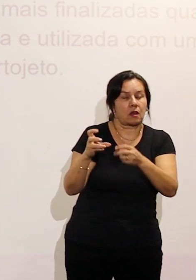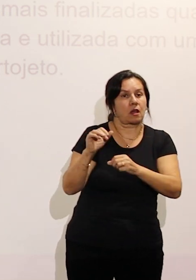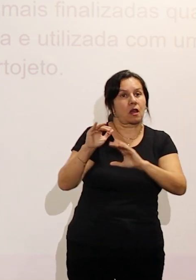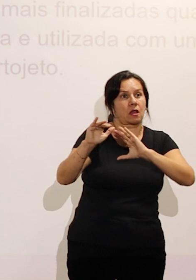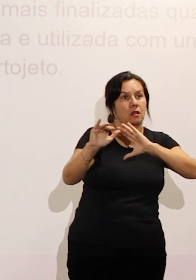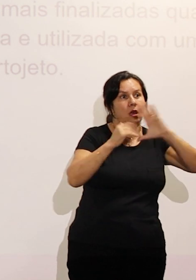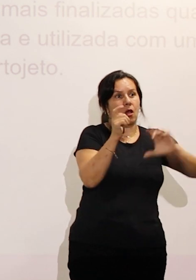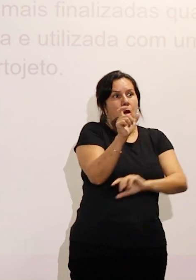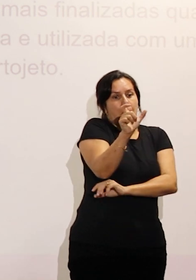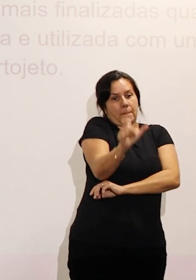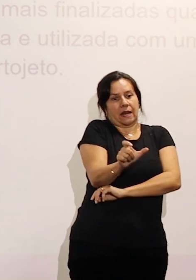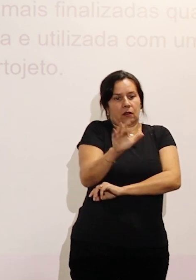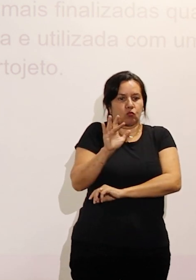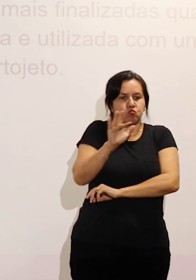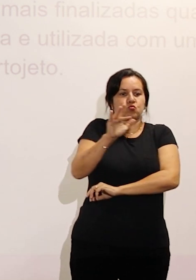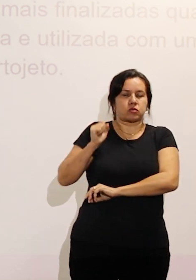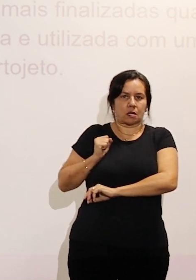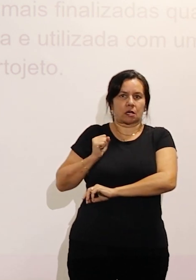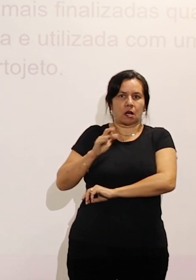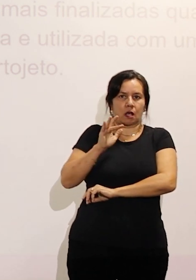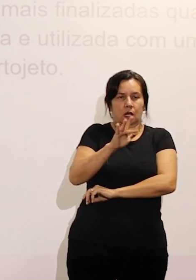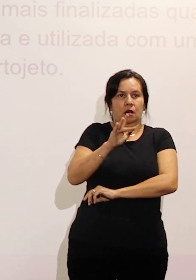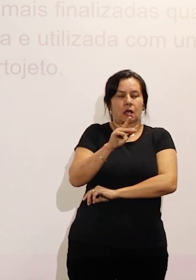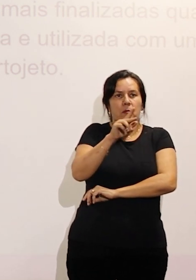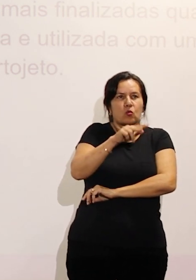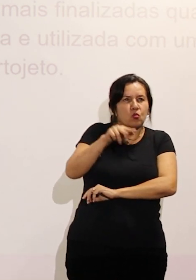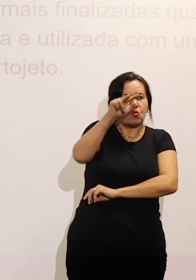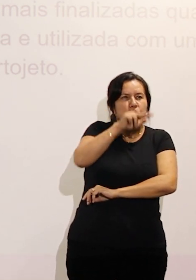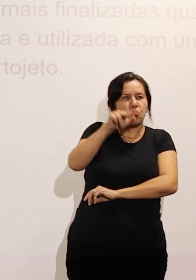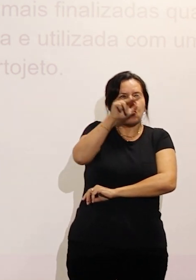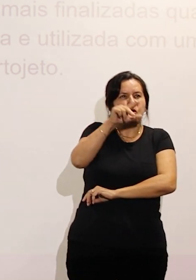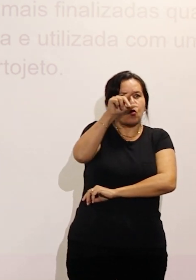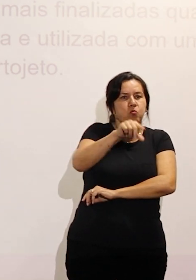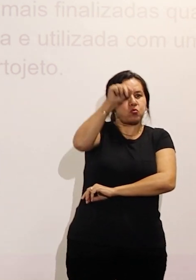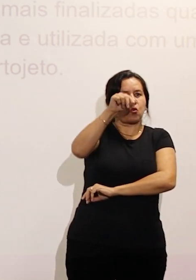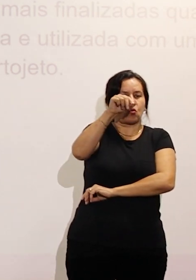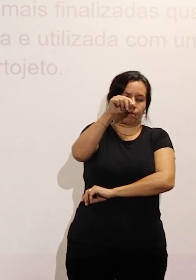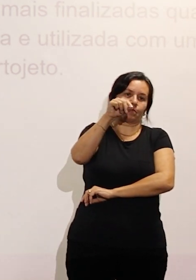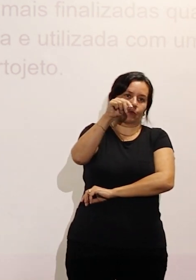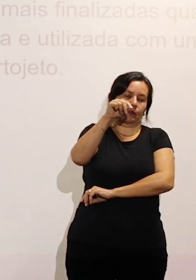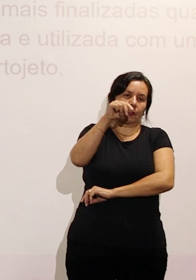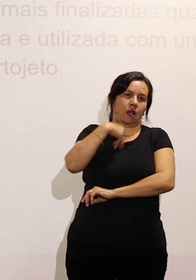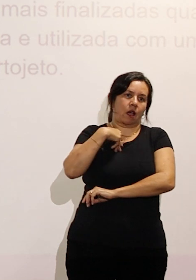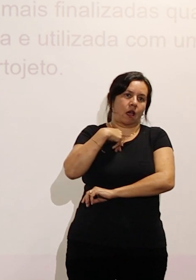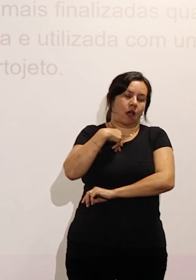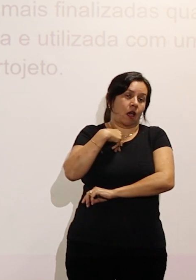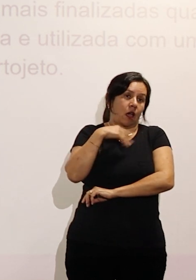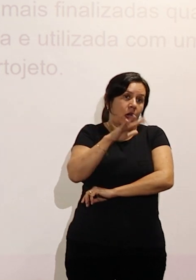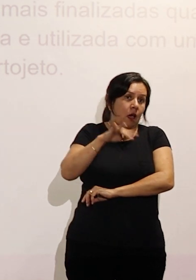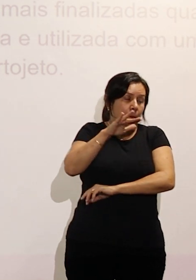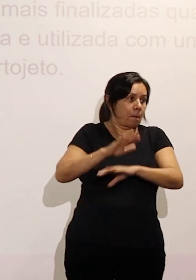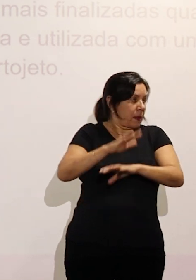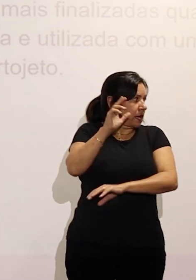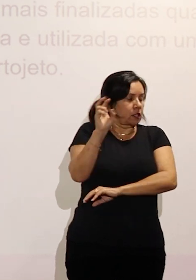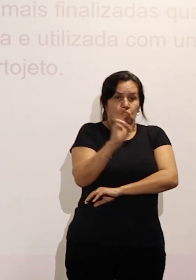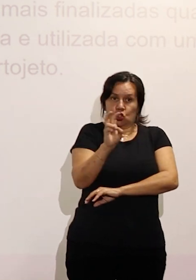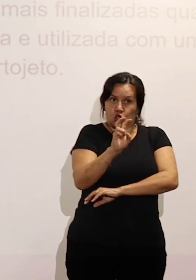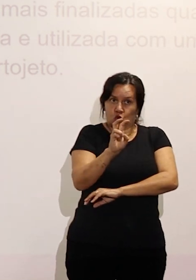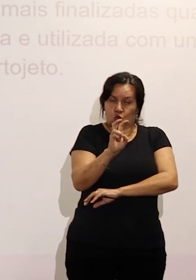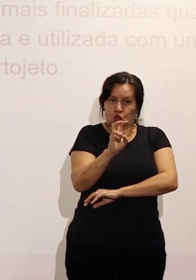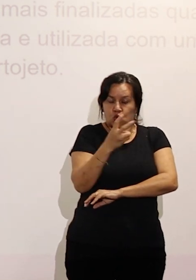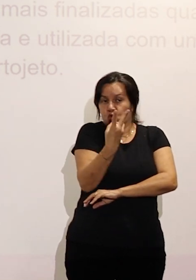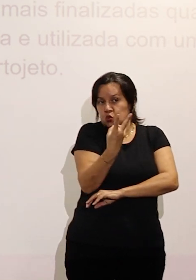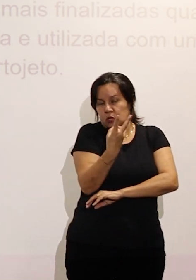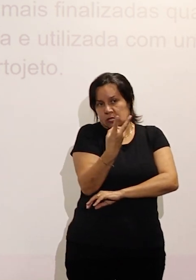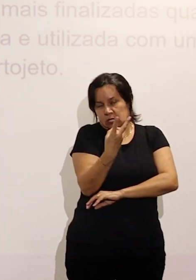palavra aleatória. Você clica, assim, vai tipo roletar lá o negócio e vai te dar, sei lá, lagarto. Ou você pode colocar mais de uma palavra. Eu